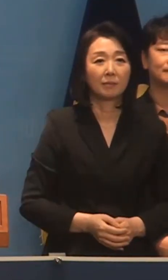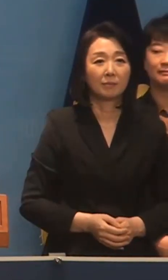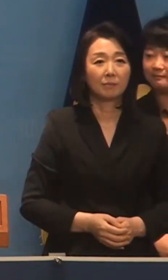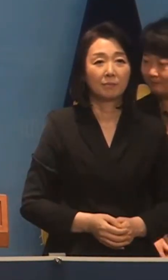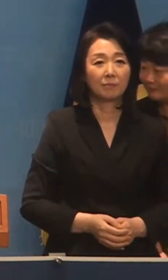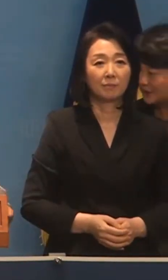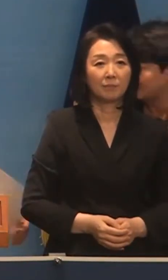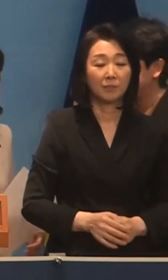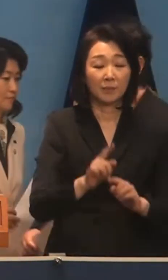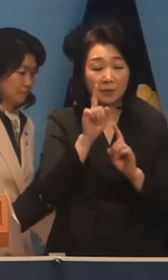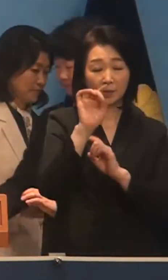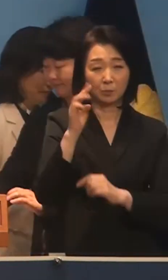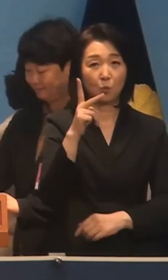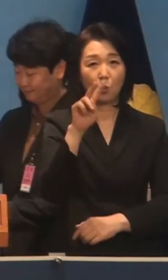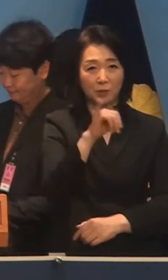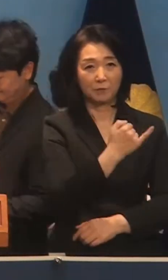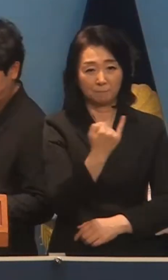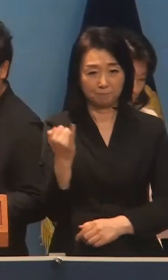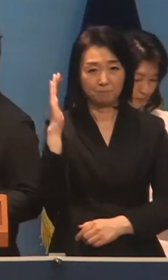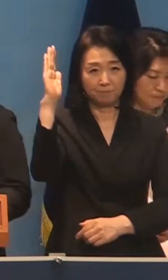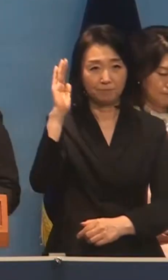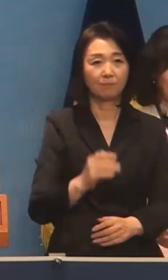이범희 위원장님.